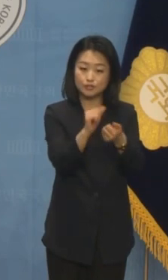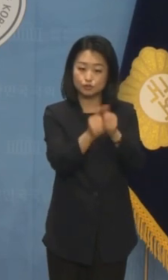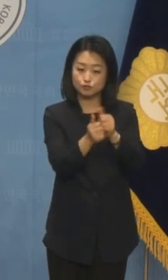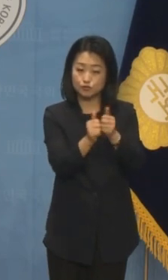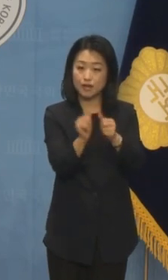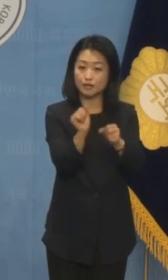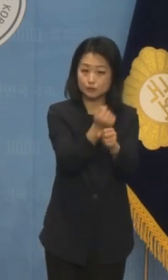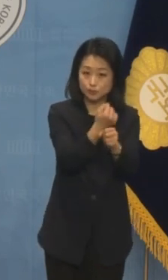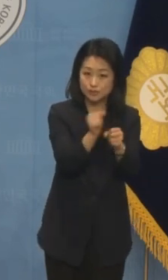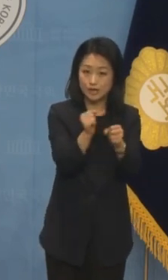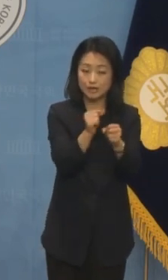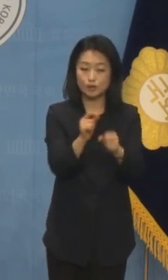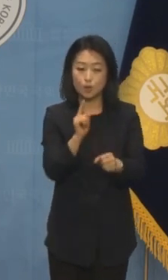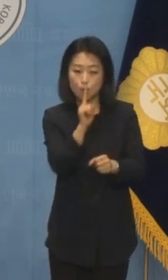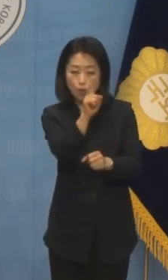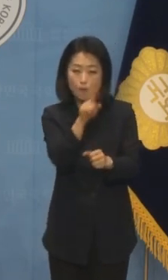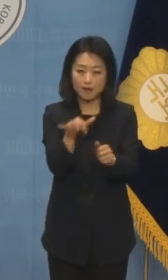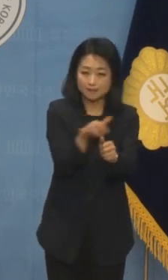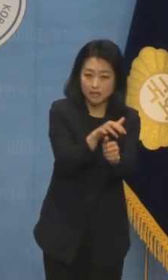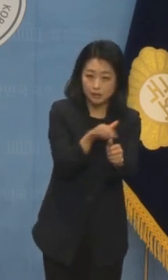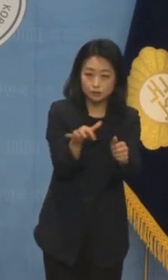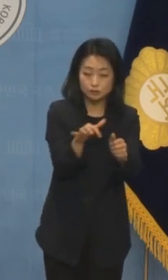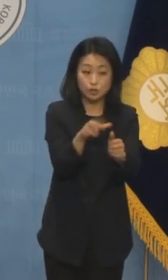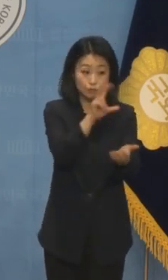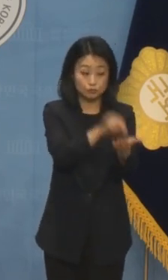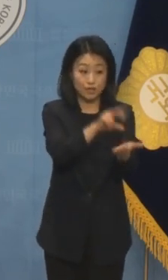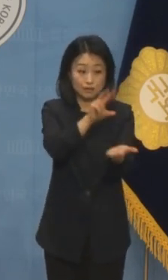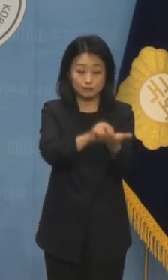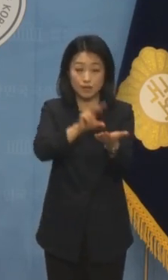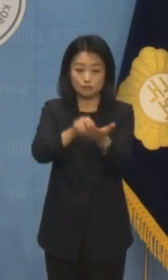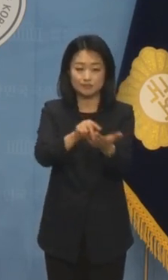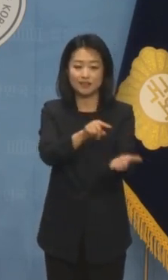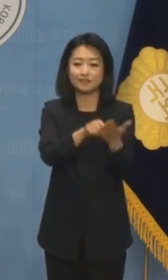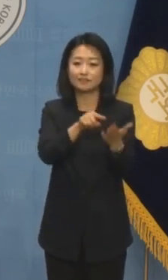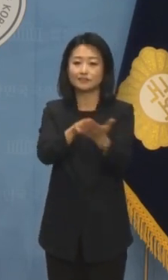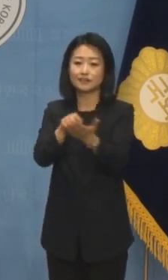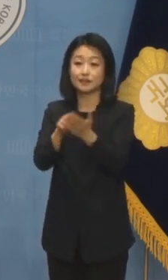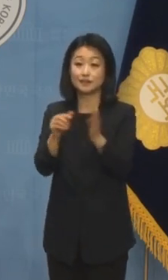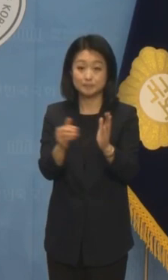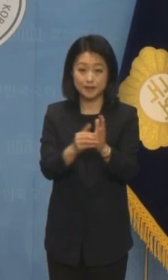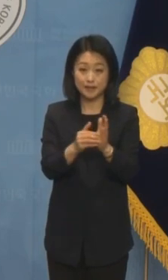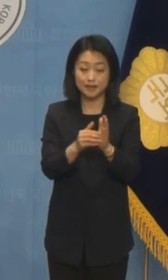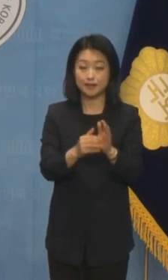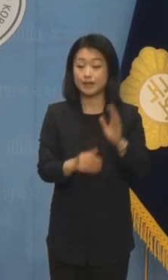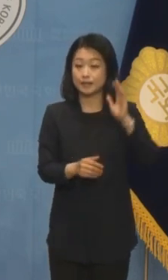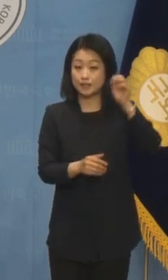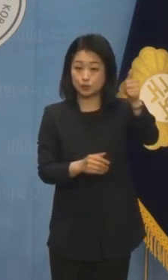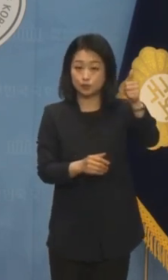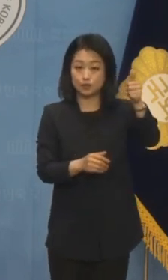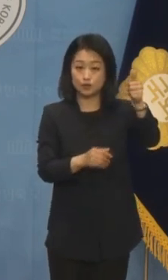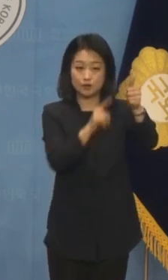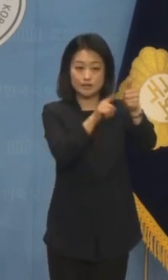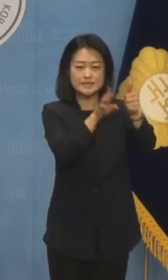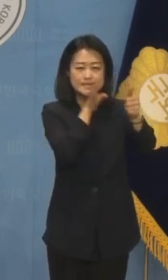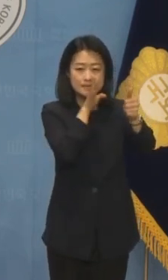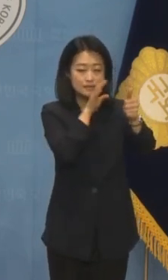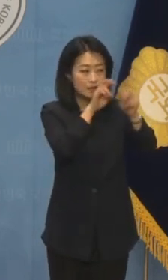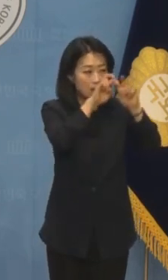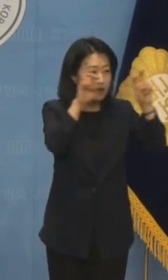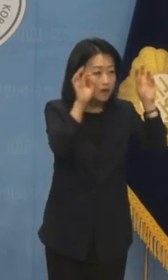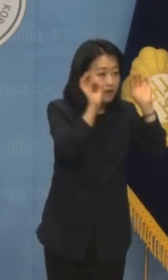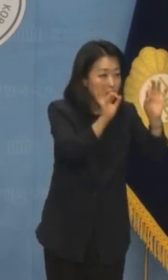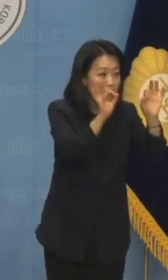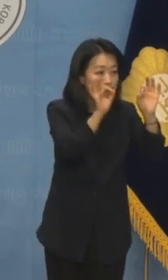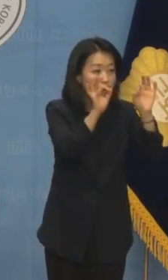등 검찰 쿠데타의 진상들이 속속 확인되고 있습니다. 대통령 윤석열의 실체를 본